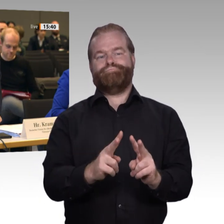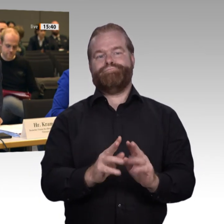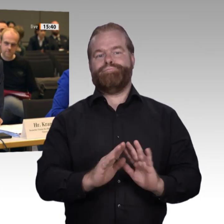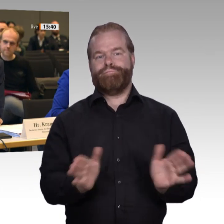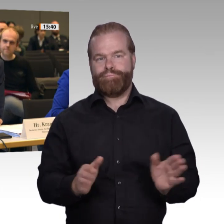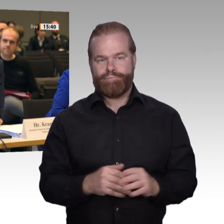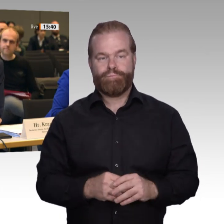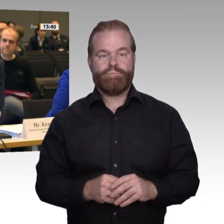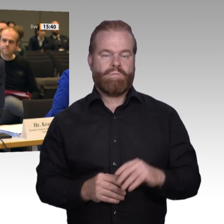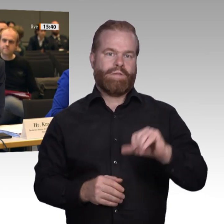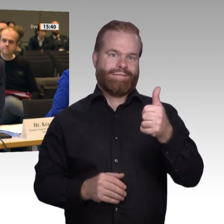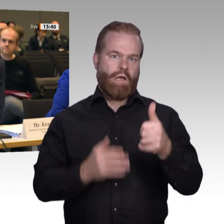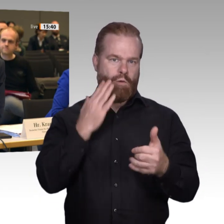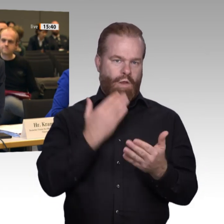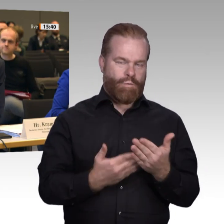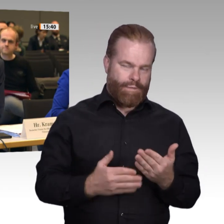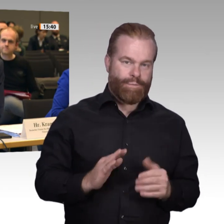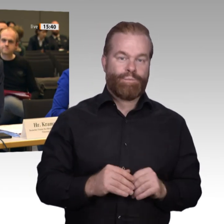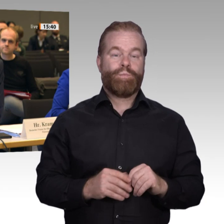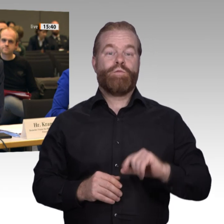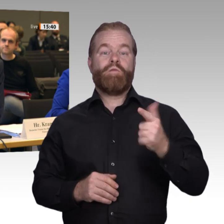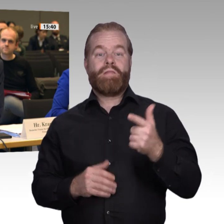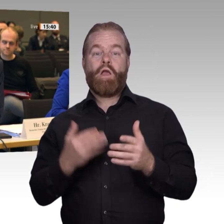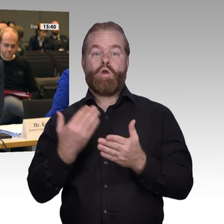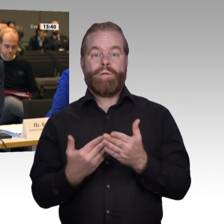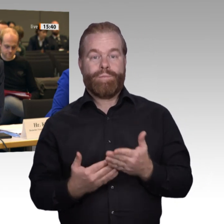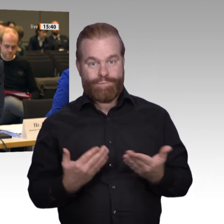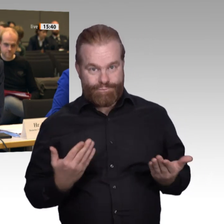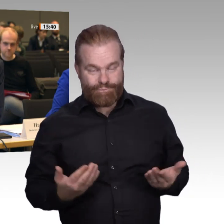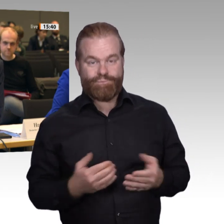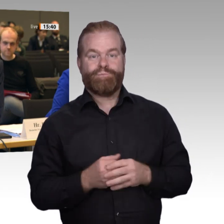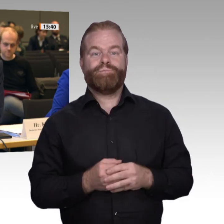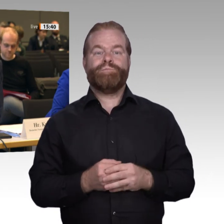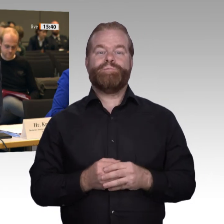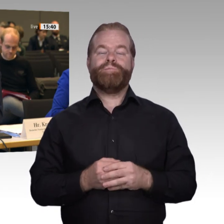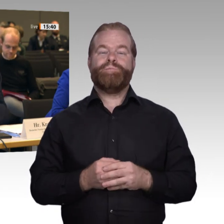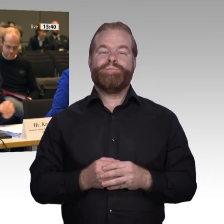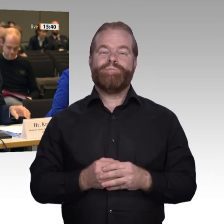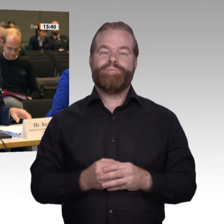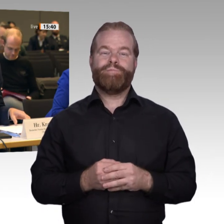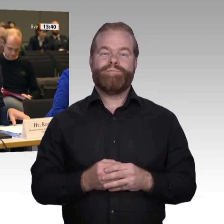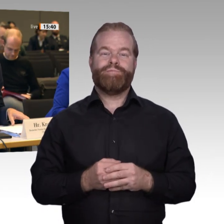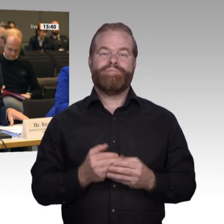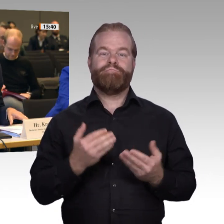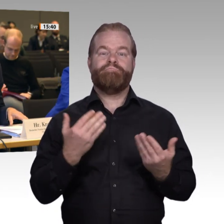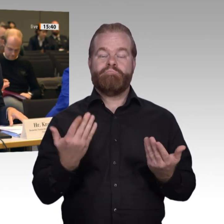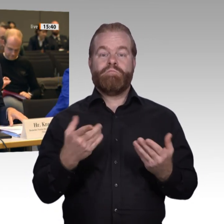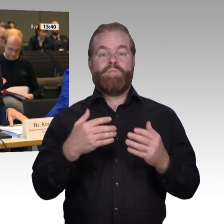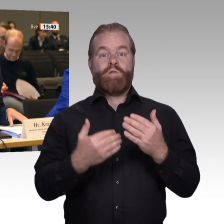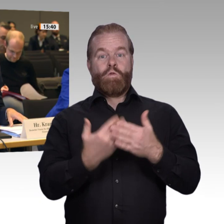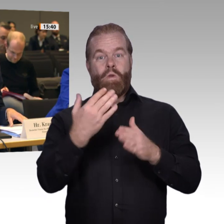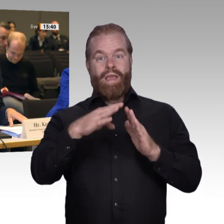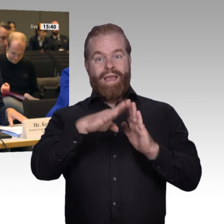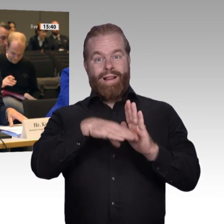Neuregelung zugutekommen? Das kann man nach meiner Einschätzung in zwei Richtungen beantworten. Der erste